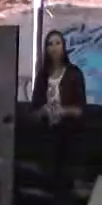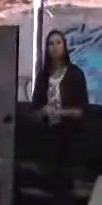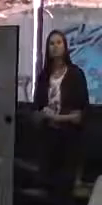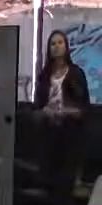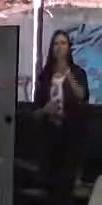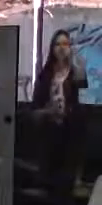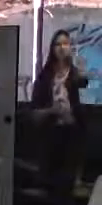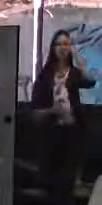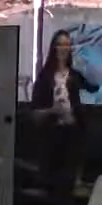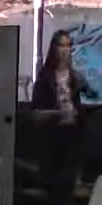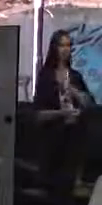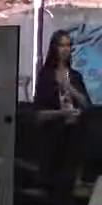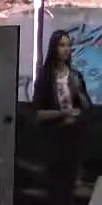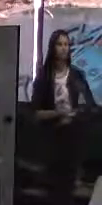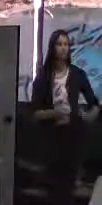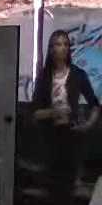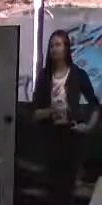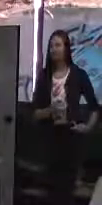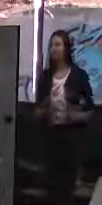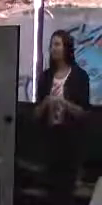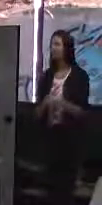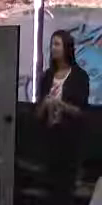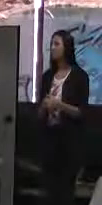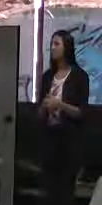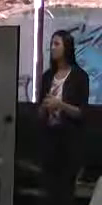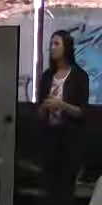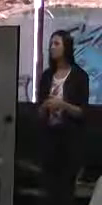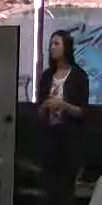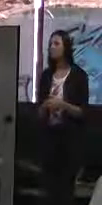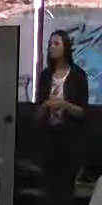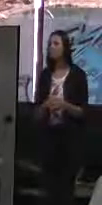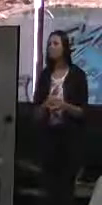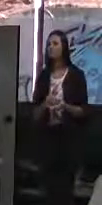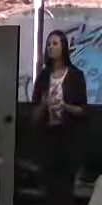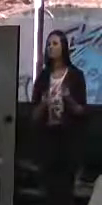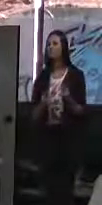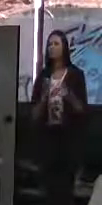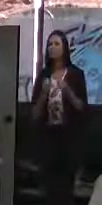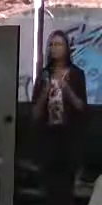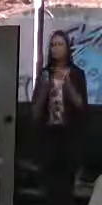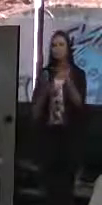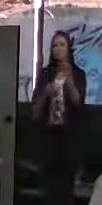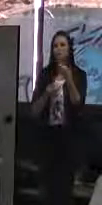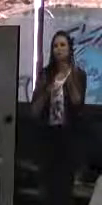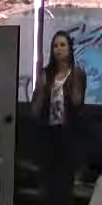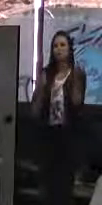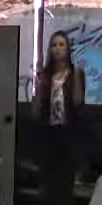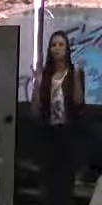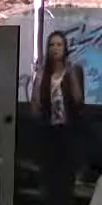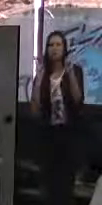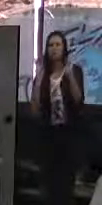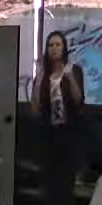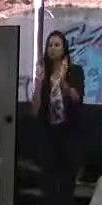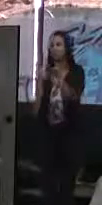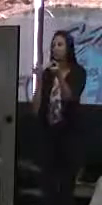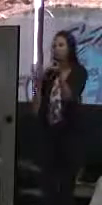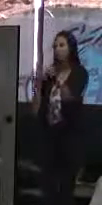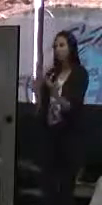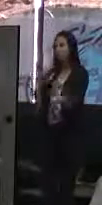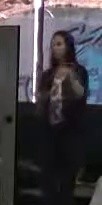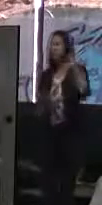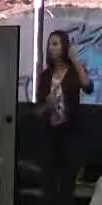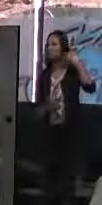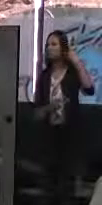Senhor presidente, poderia deixar de falar sobre um assunto que foi colocado aqui pelo